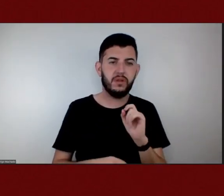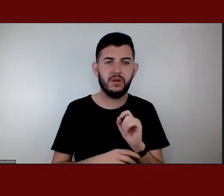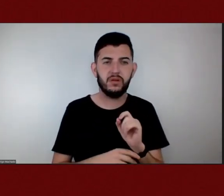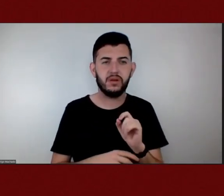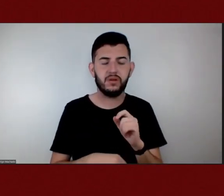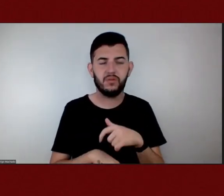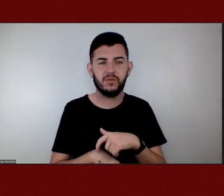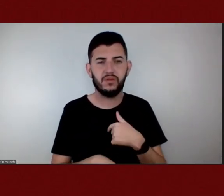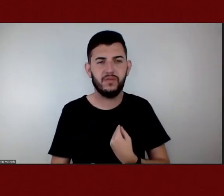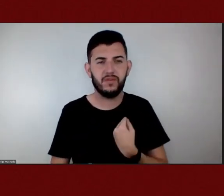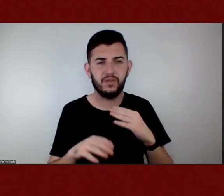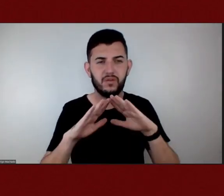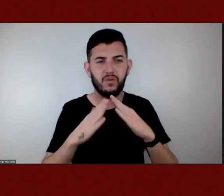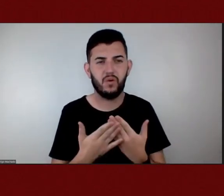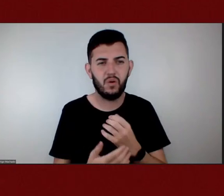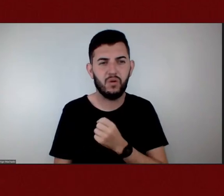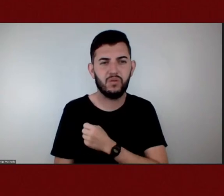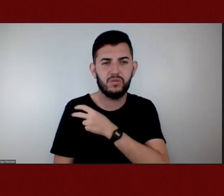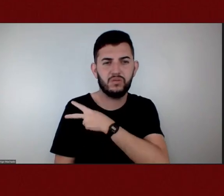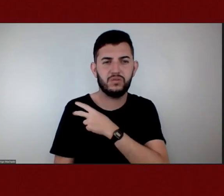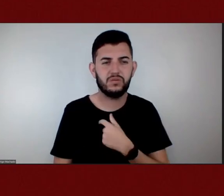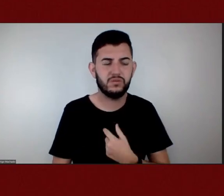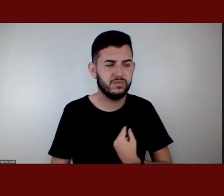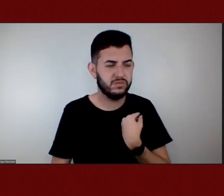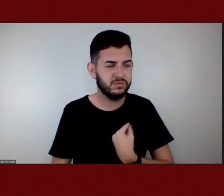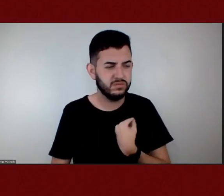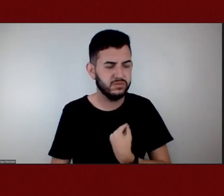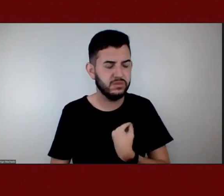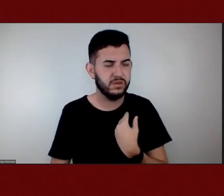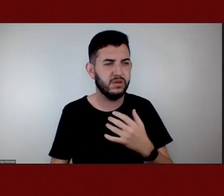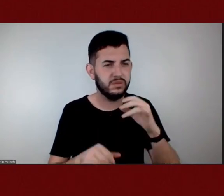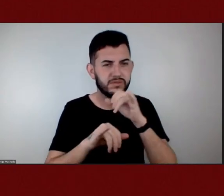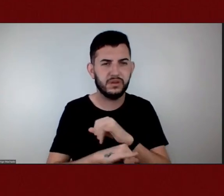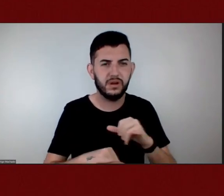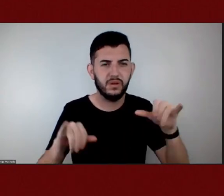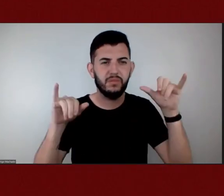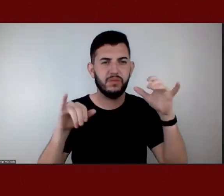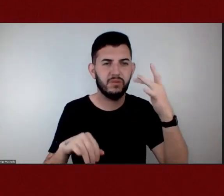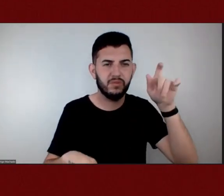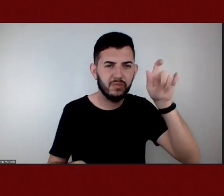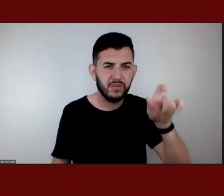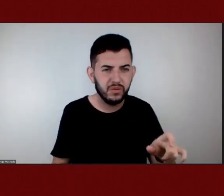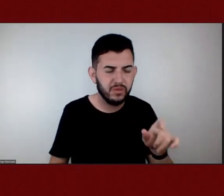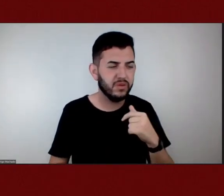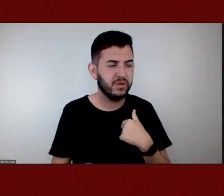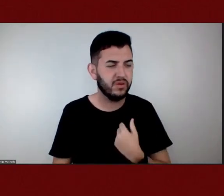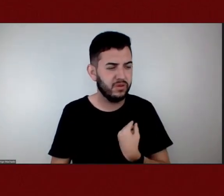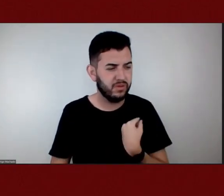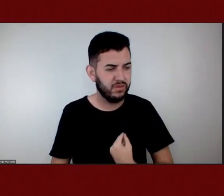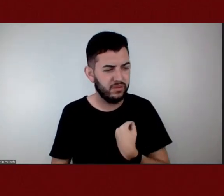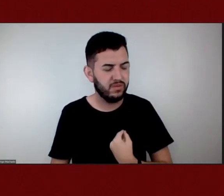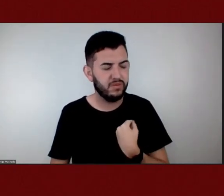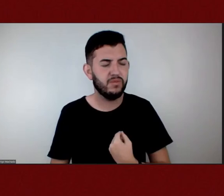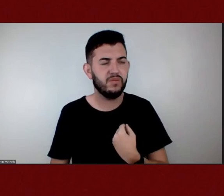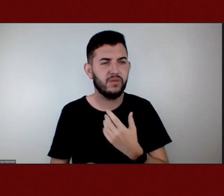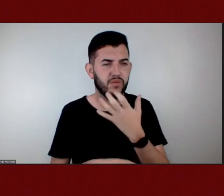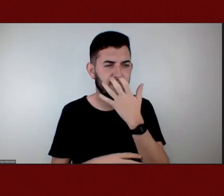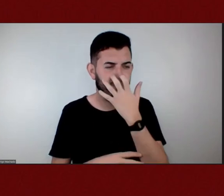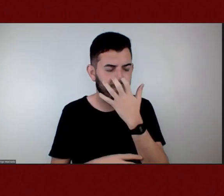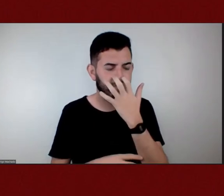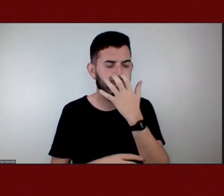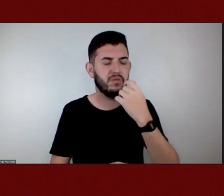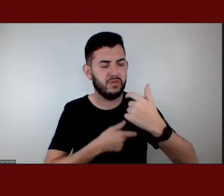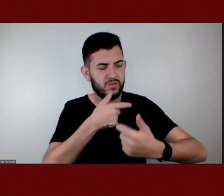campanha. Depois estive lá nas atividades de solidariedade de Vietnã, com os